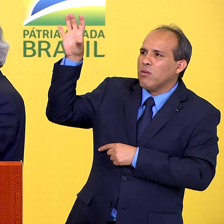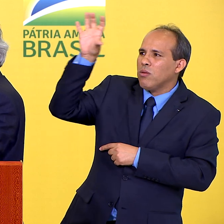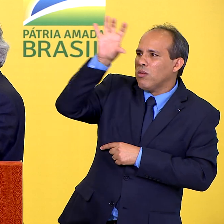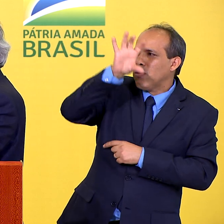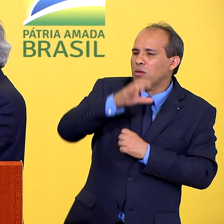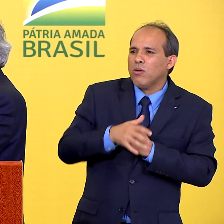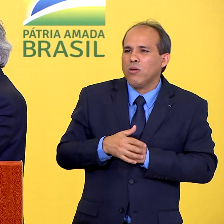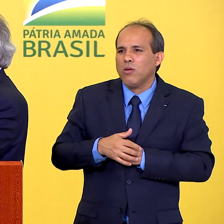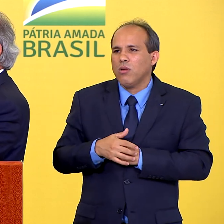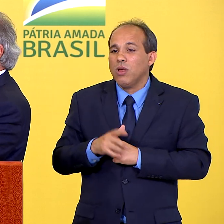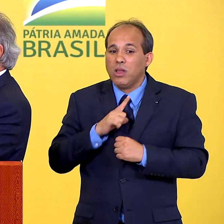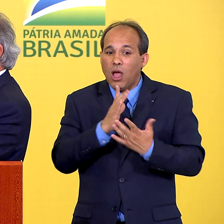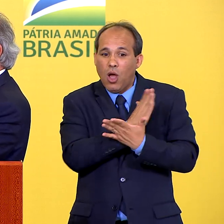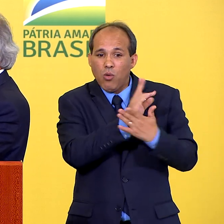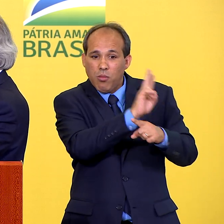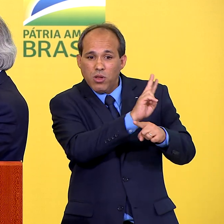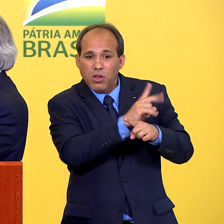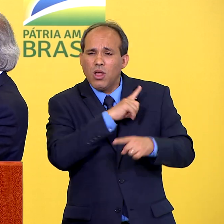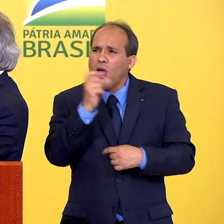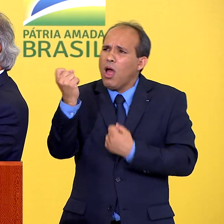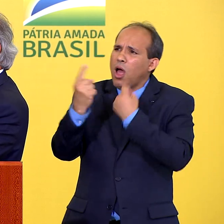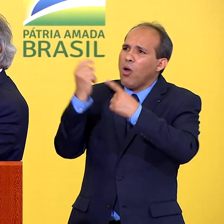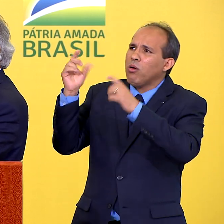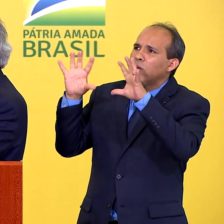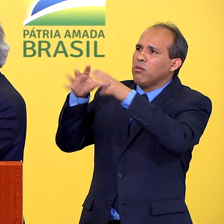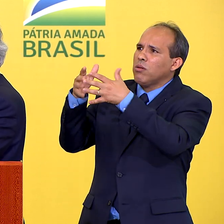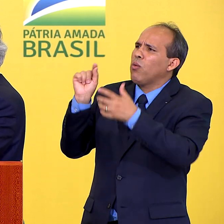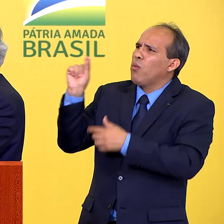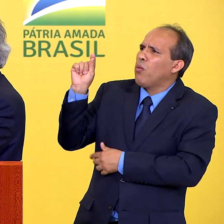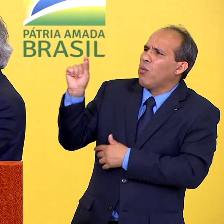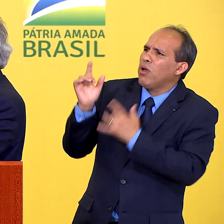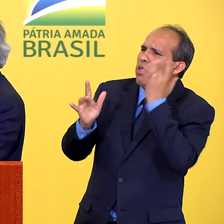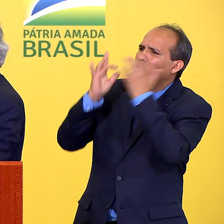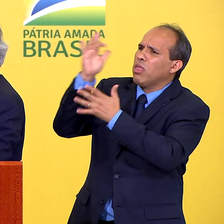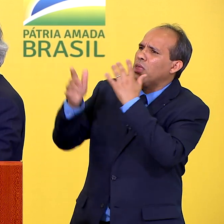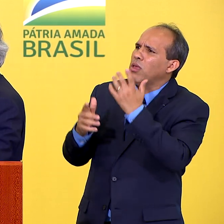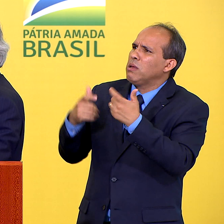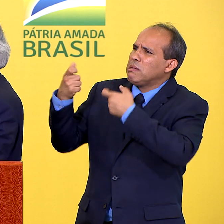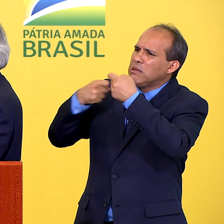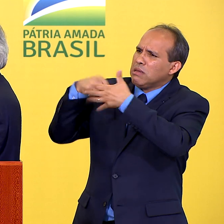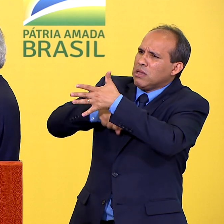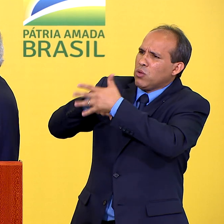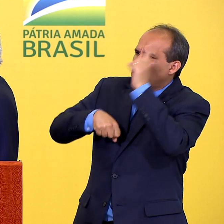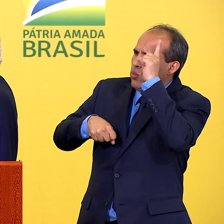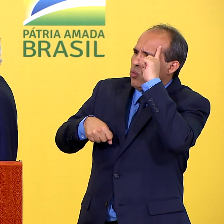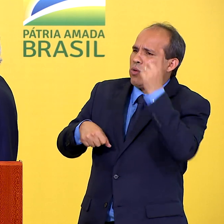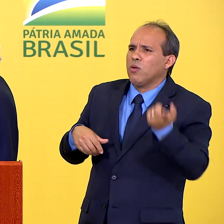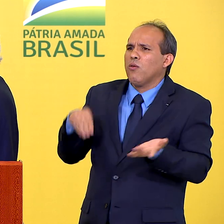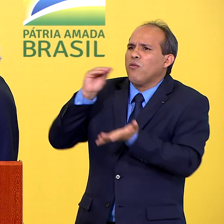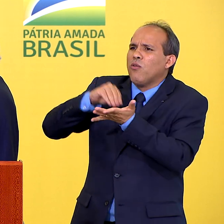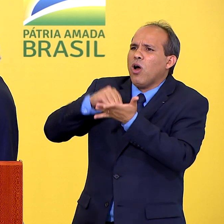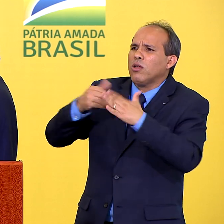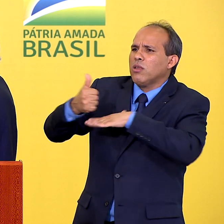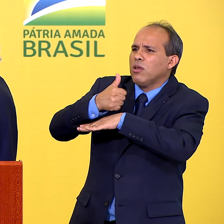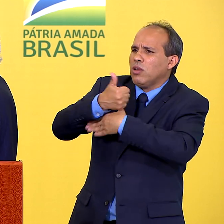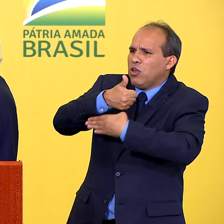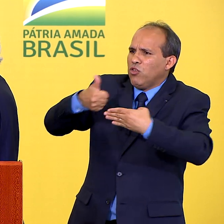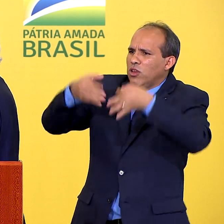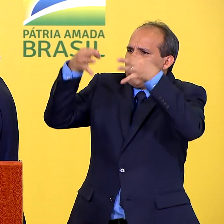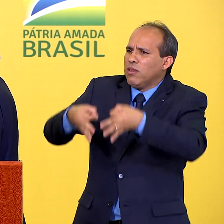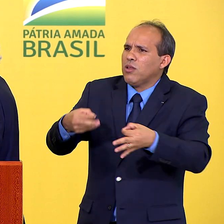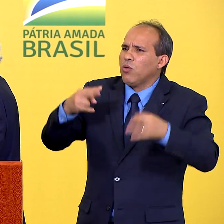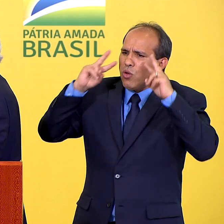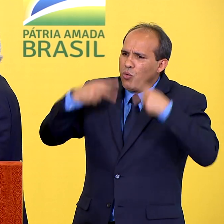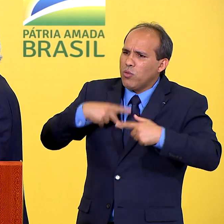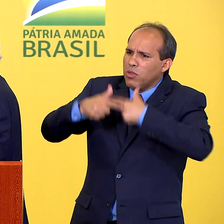esses que estavam desprotegidos, tinha lá o paraíso. Agora, no meio, tem um purgatório, uma luta enorme, a falta de dignidade, de